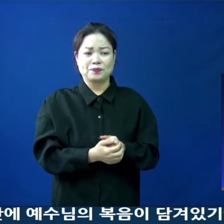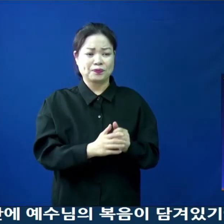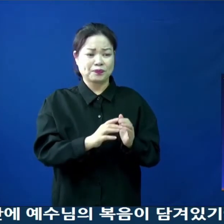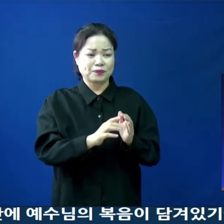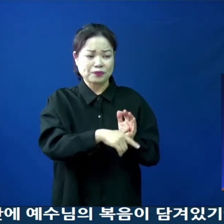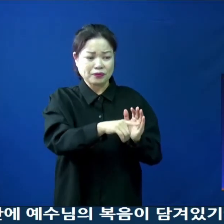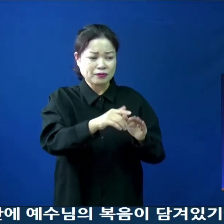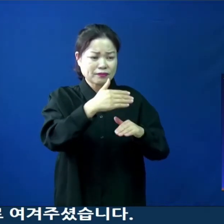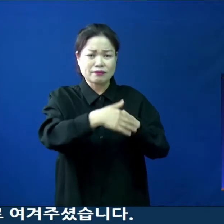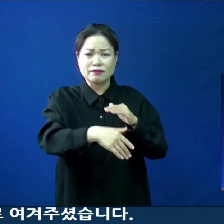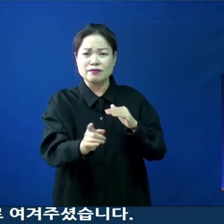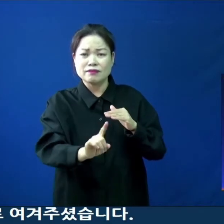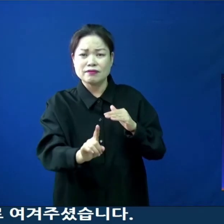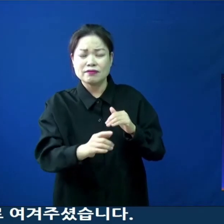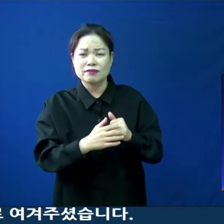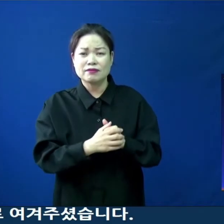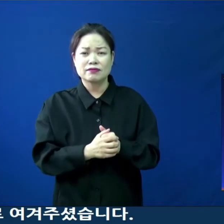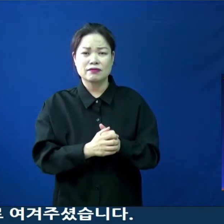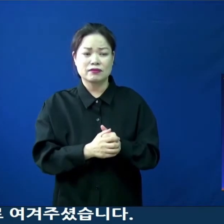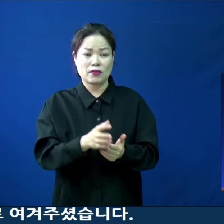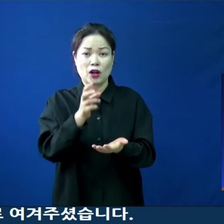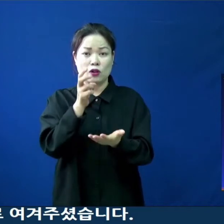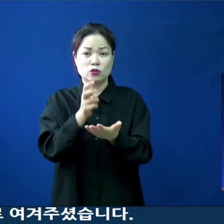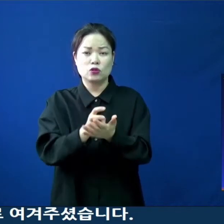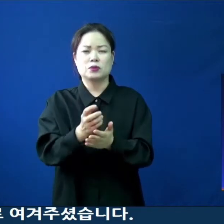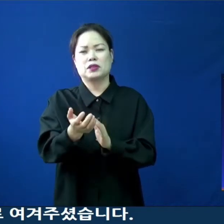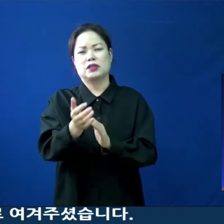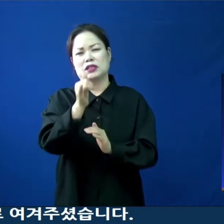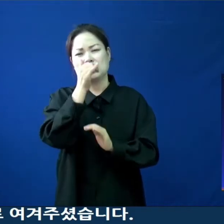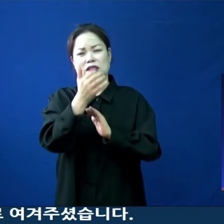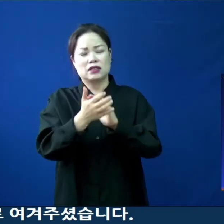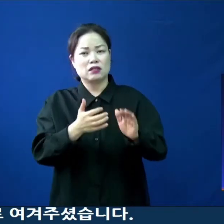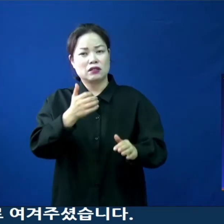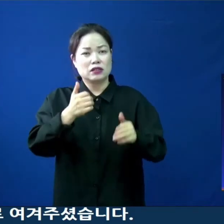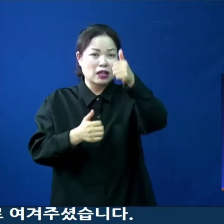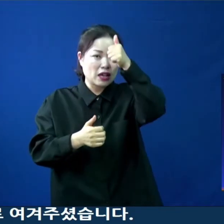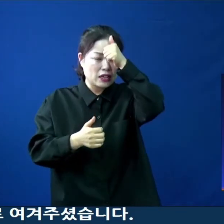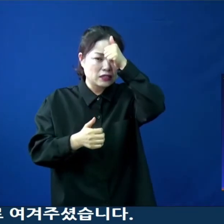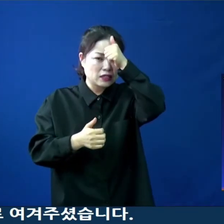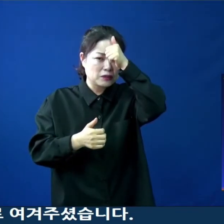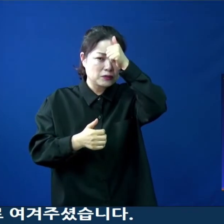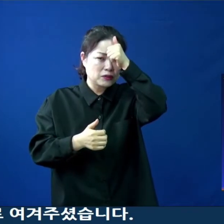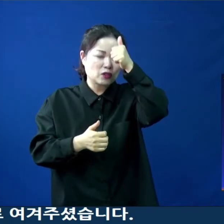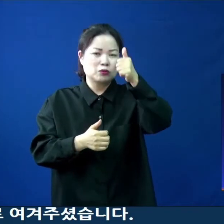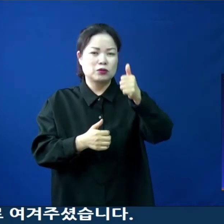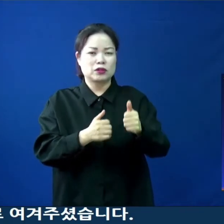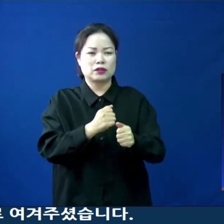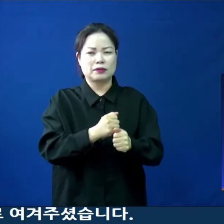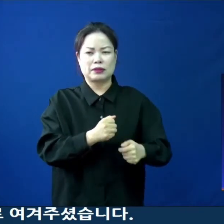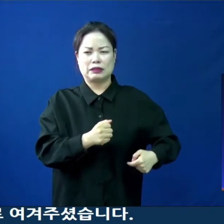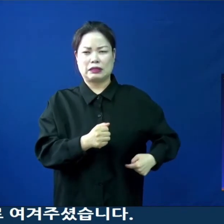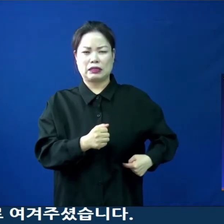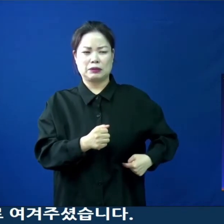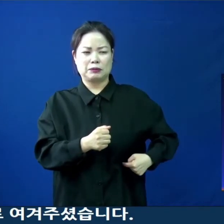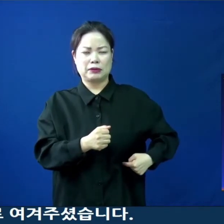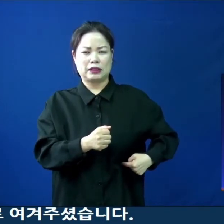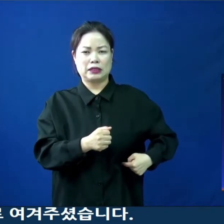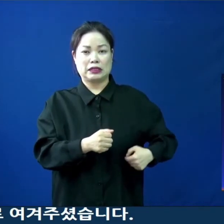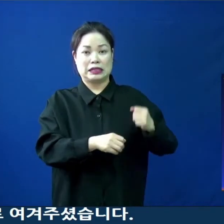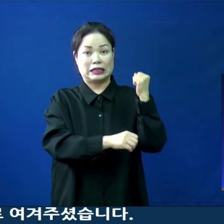세대주의자들은 어떻게 생각합니까? 율법이 있기 전에는, 아담부터 율법이 있기 전에는 양심이 그 기준이